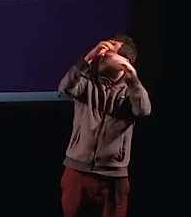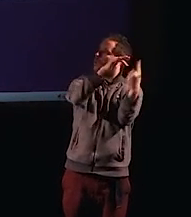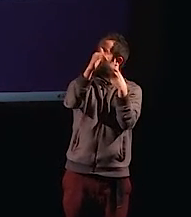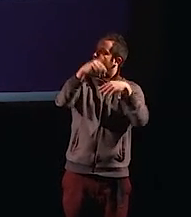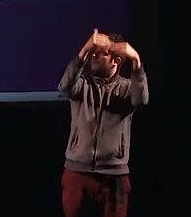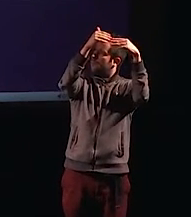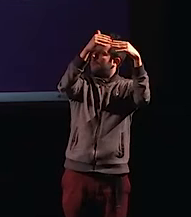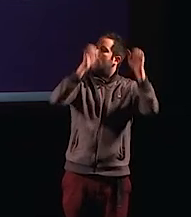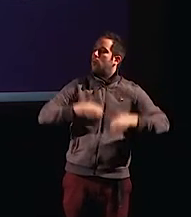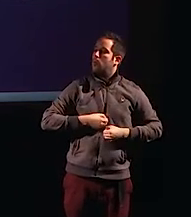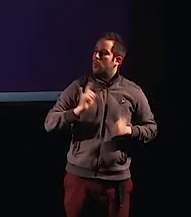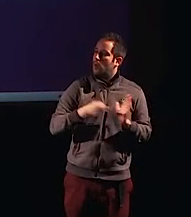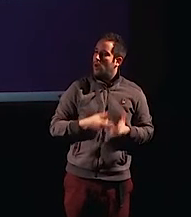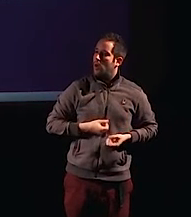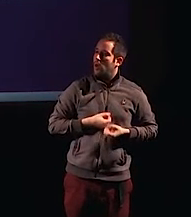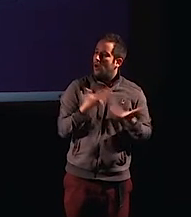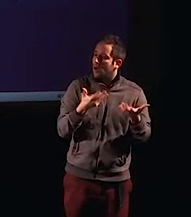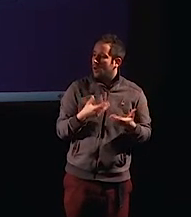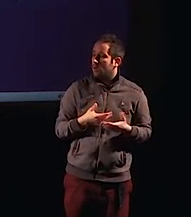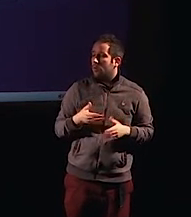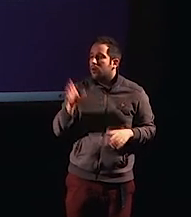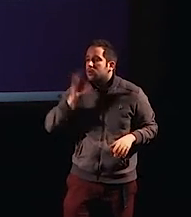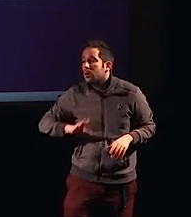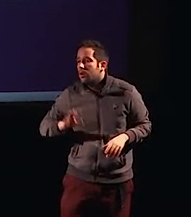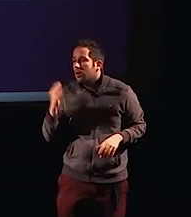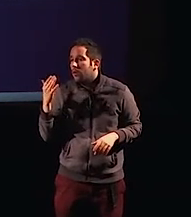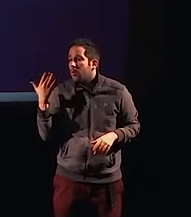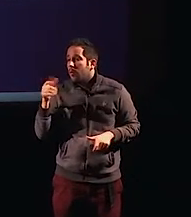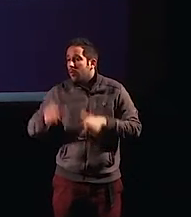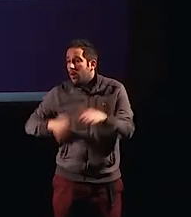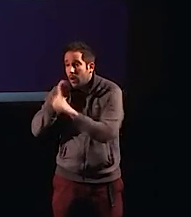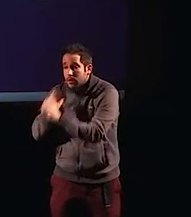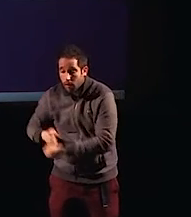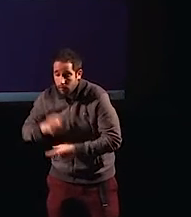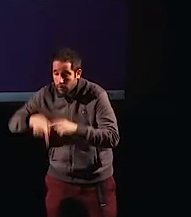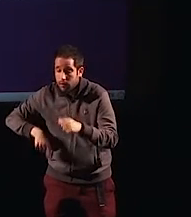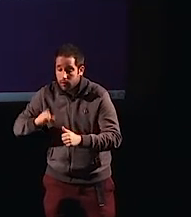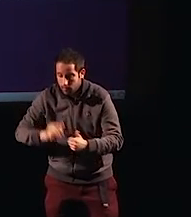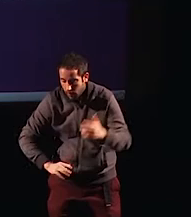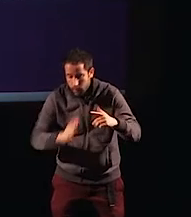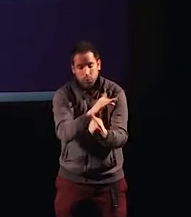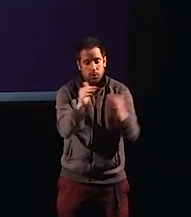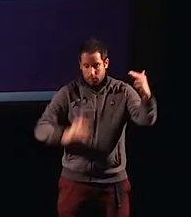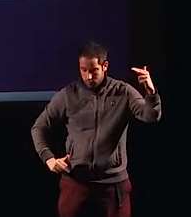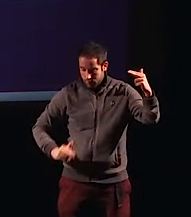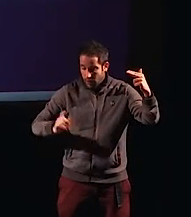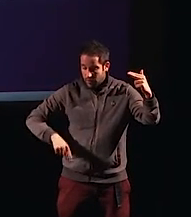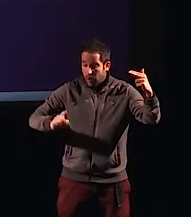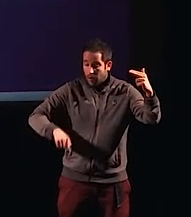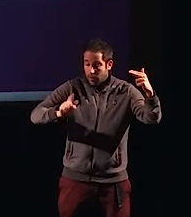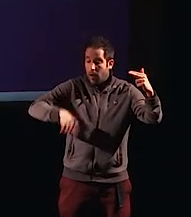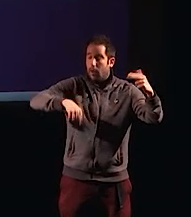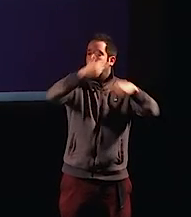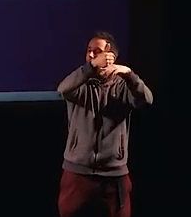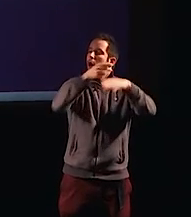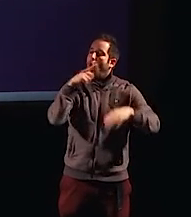n'ont pas le droit, les métèques n'ont pas le droit, les esclaves n'ont pas le droit non plus, enfin, ils sont tous, c'est que les hommes de classe moyenne en